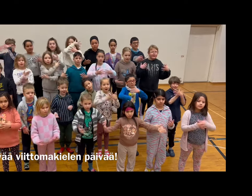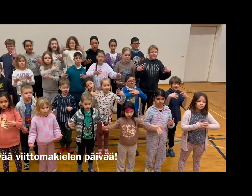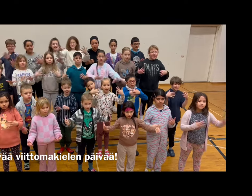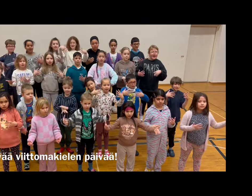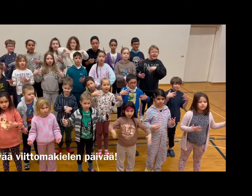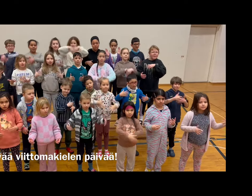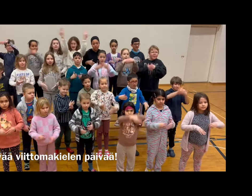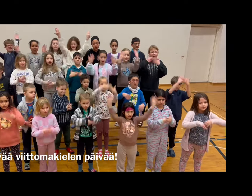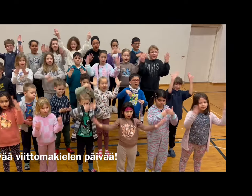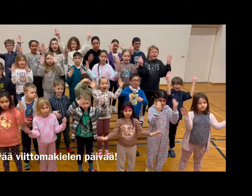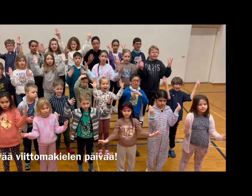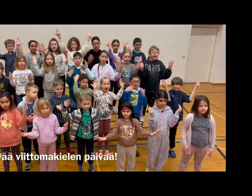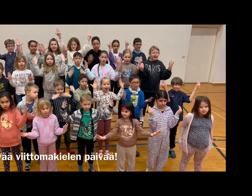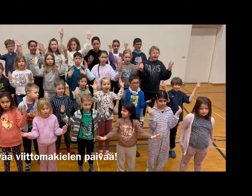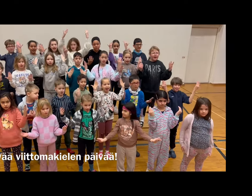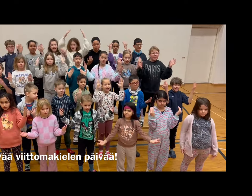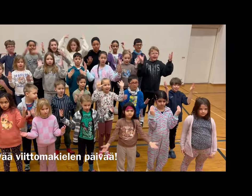Hyvää viittomakielen päivää.